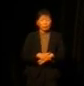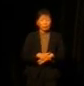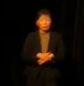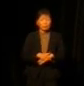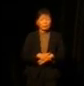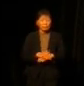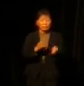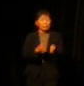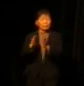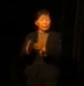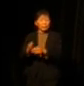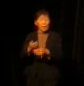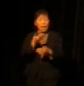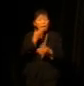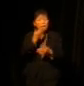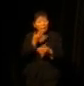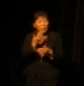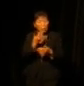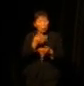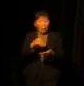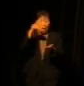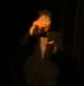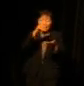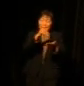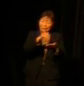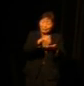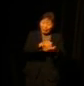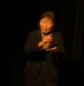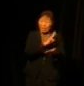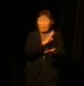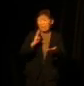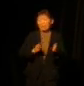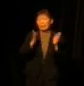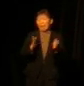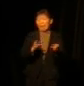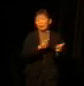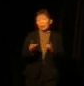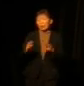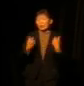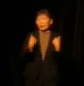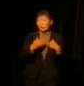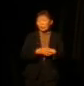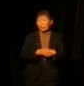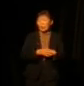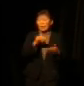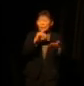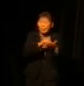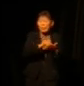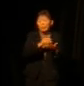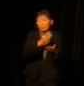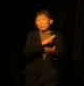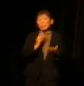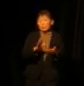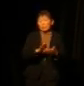料とか水は最低3日、できれば7日1週間でも最低3日でまずいと思います。でレトルト